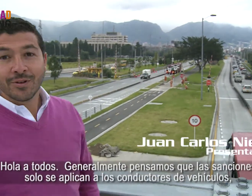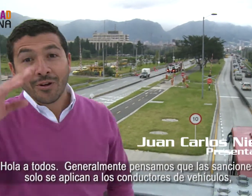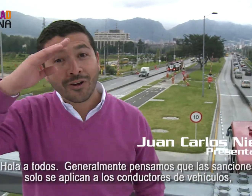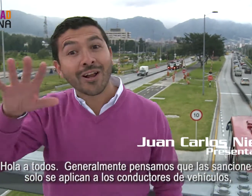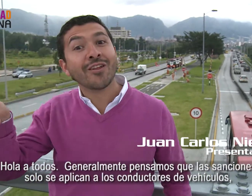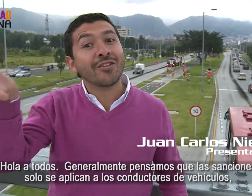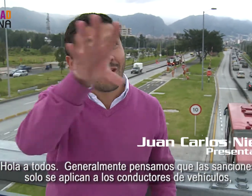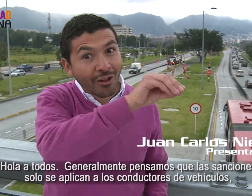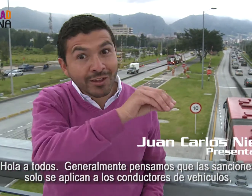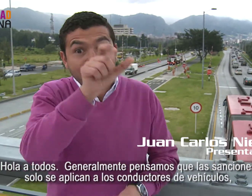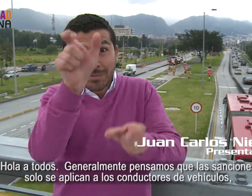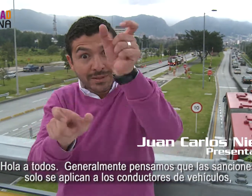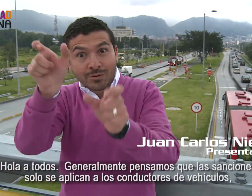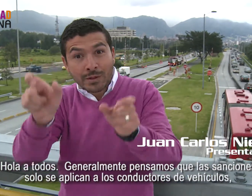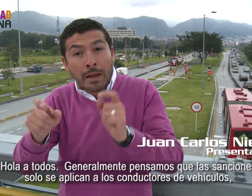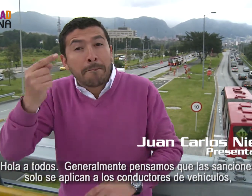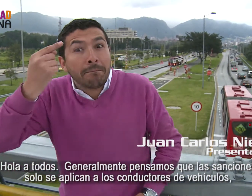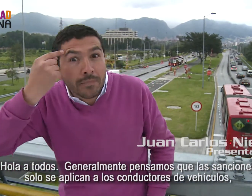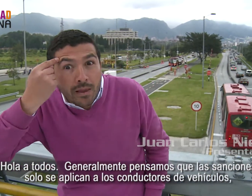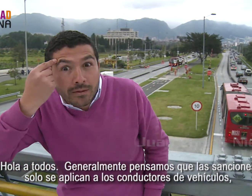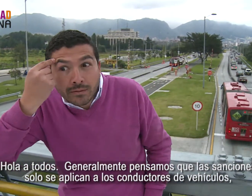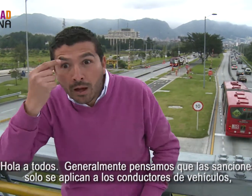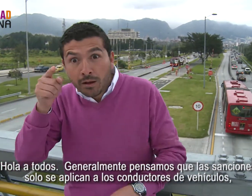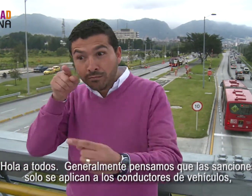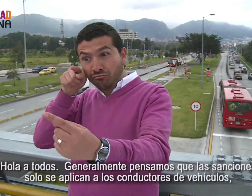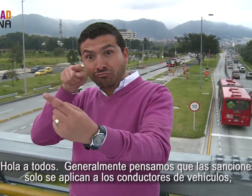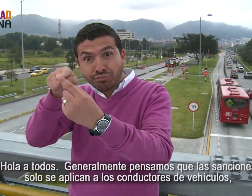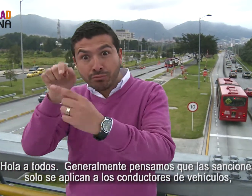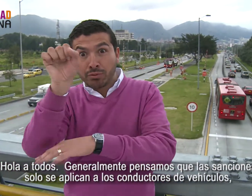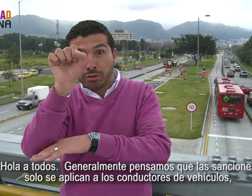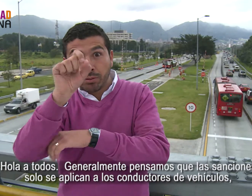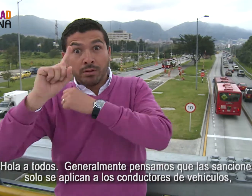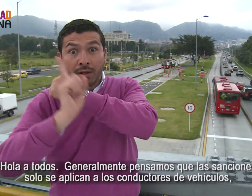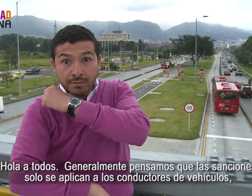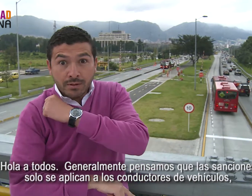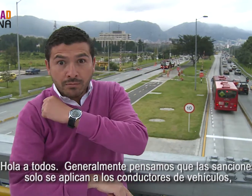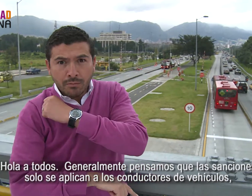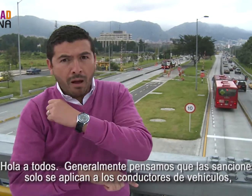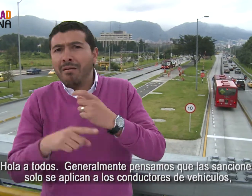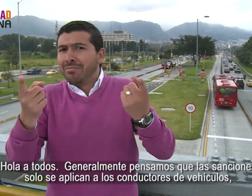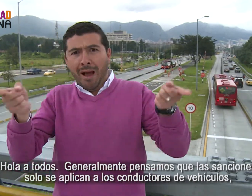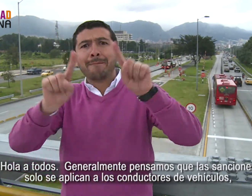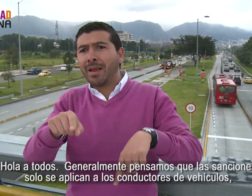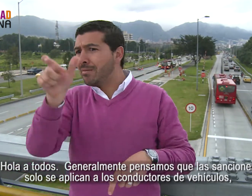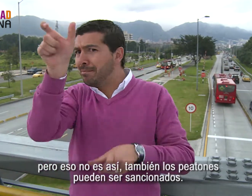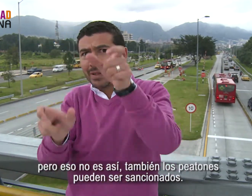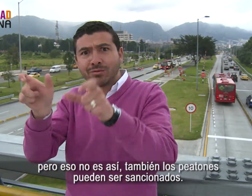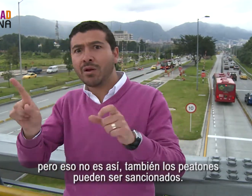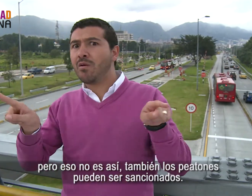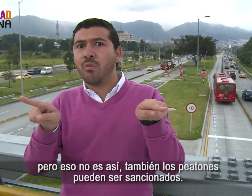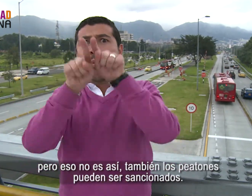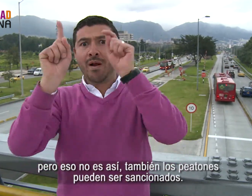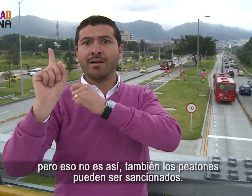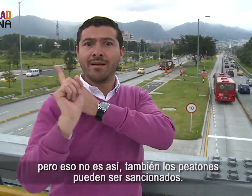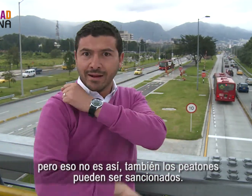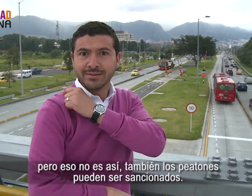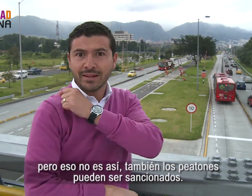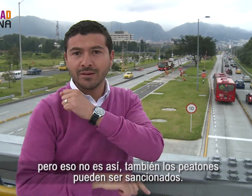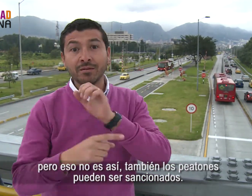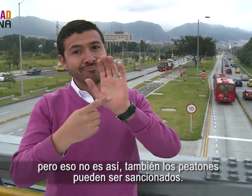Hola a todos. Generalmente pensamos que las sanciones solo se aplican para los conductores de vehículos, pero eso no es así. También